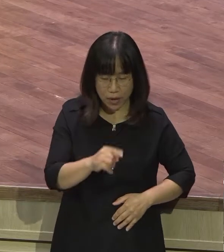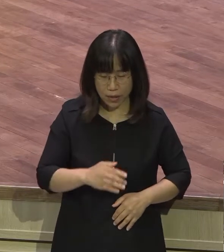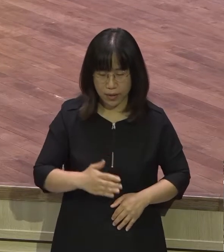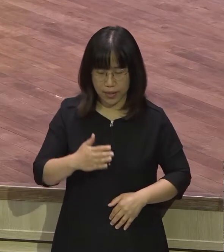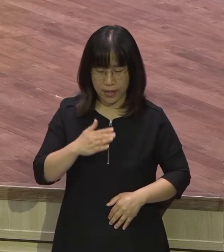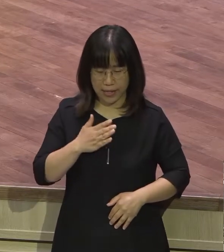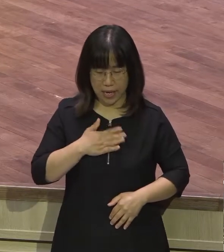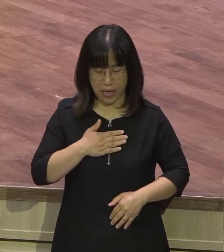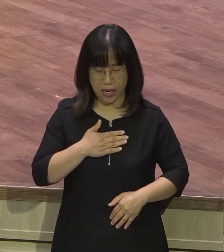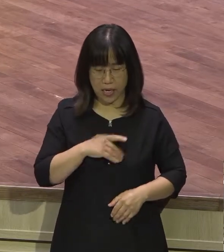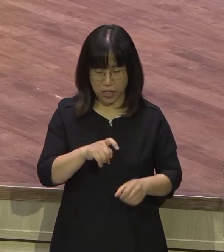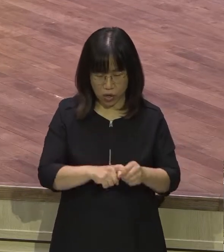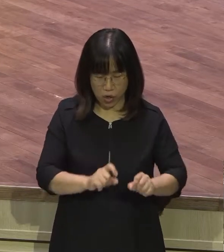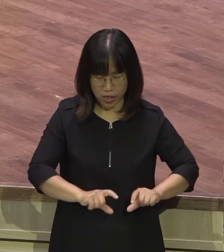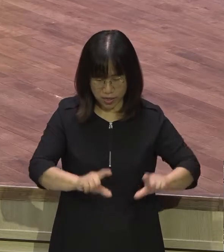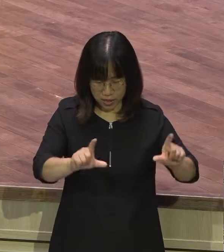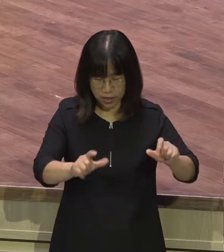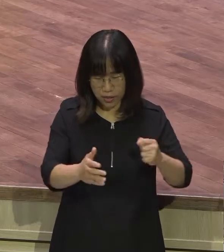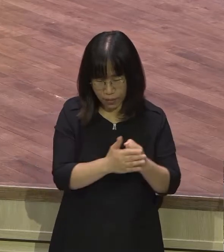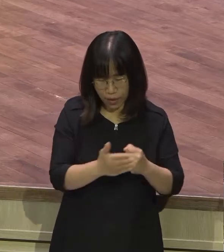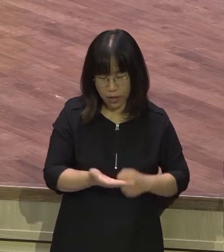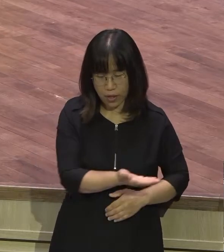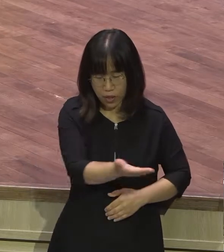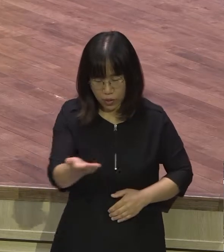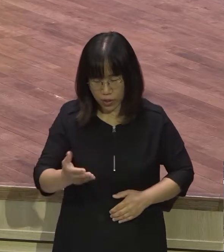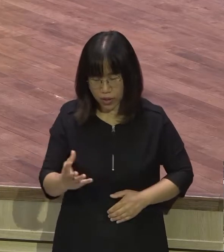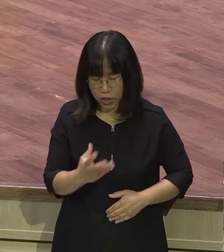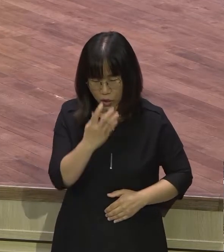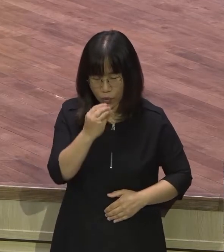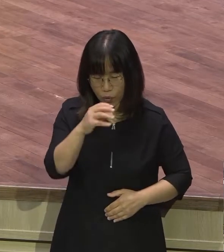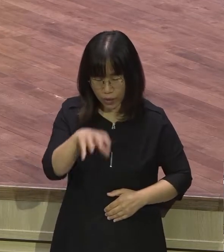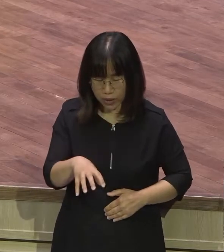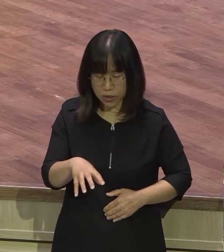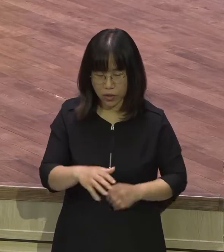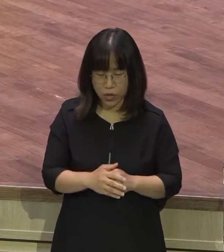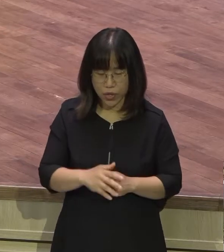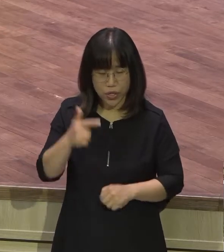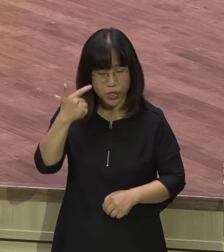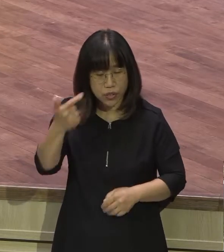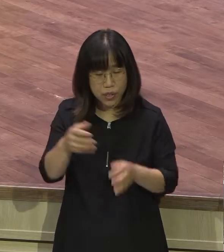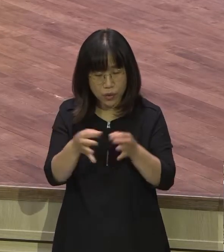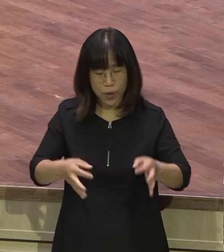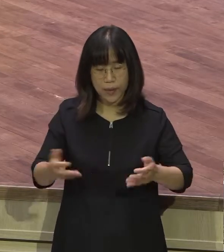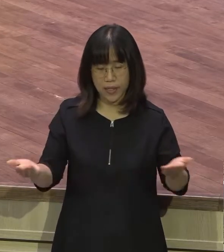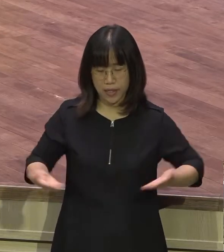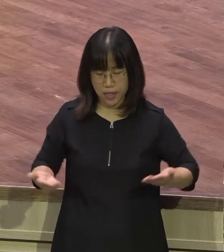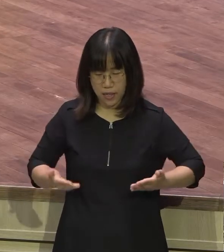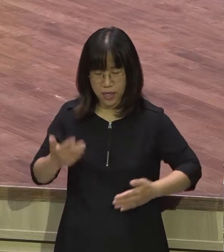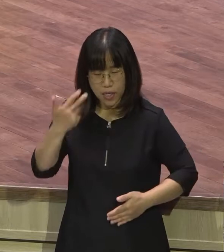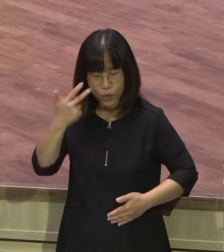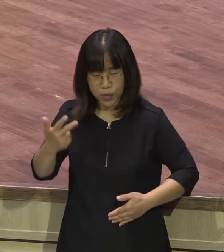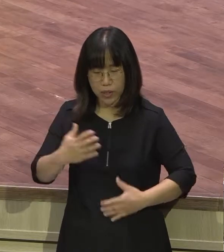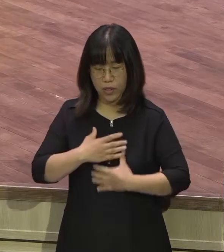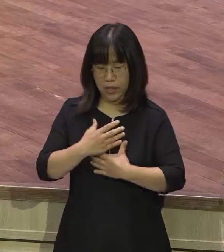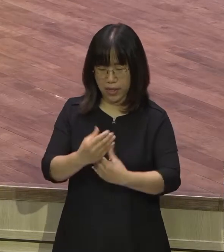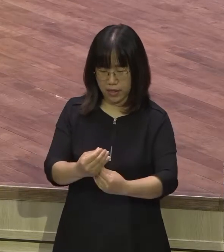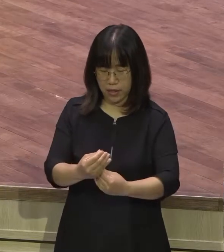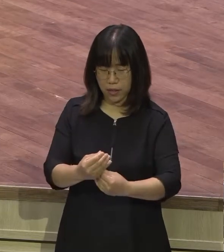절기들이니 너희가 성애로 공포할 여호와의 절기들이니라. 여섯 동안은 일할 것이오. 일곱째 날은 쉴 안식일이니.